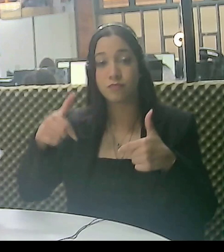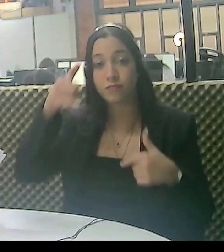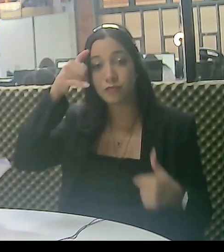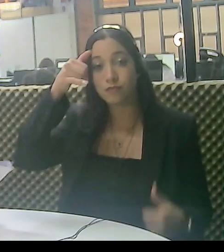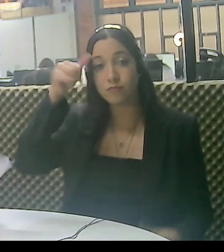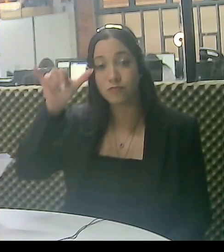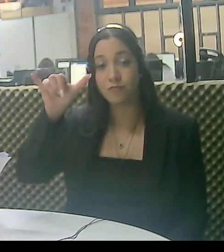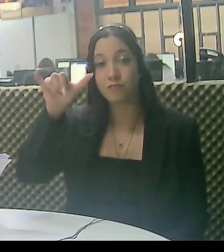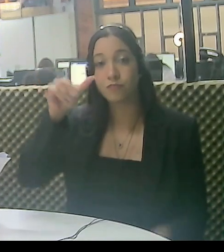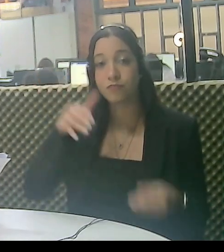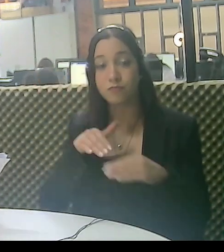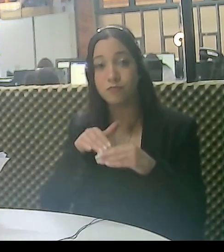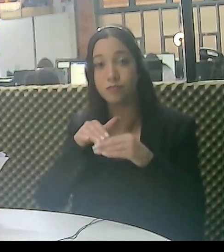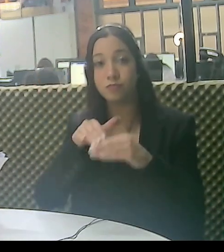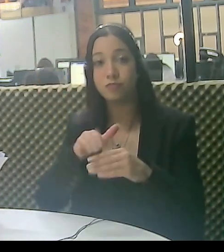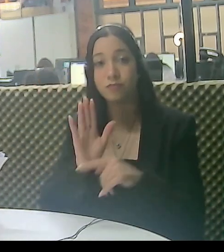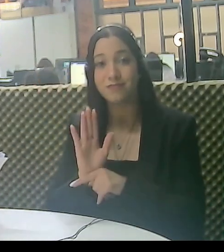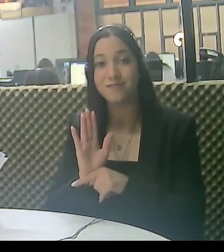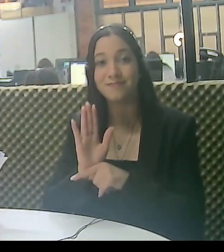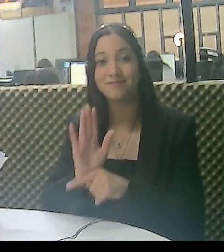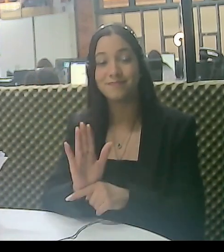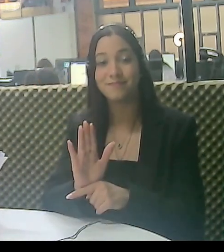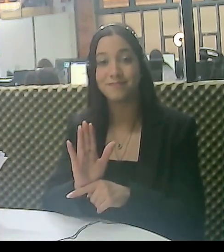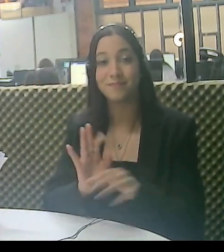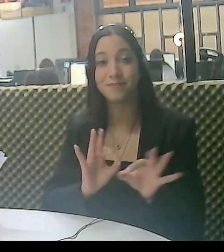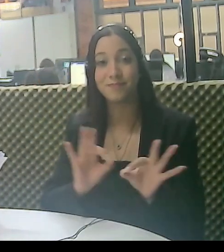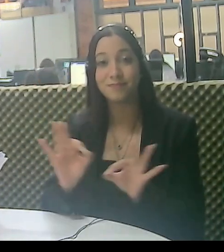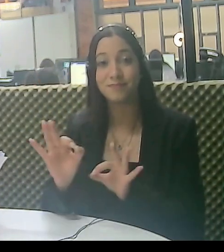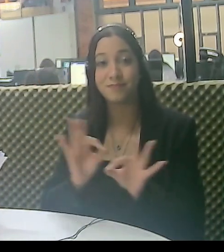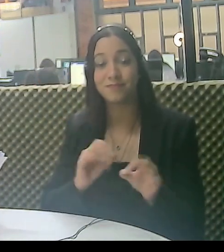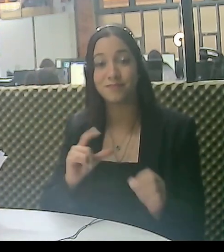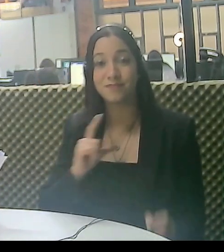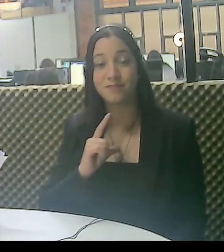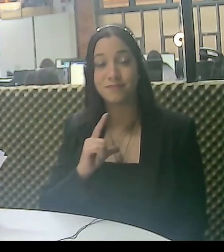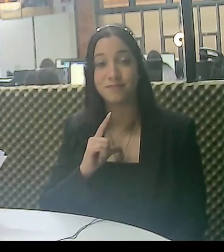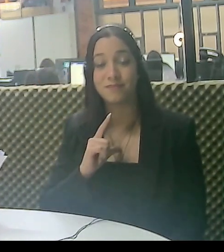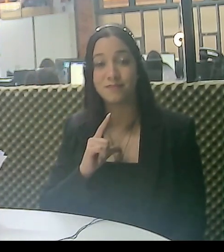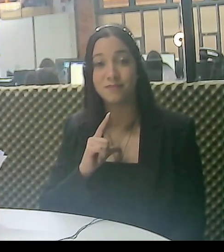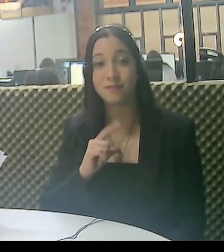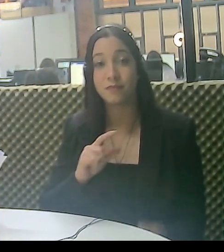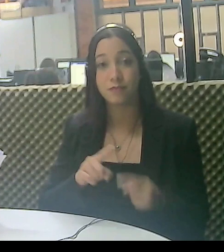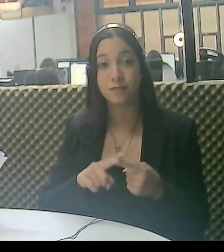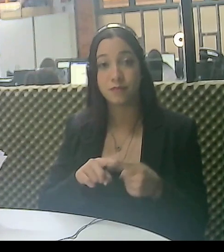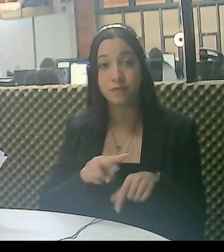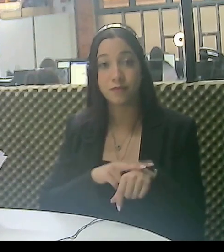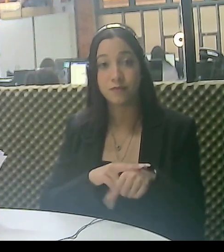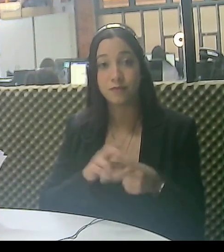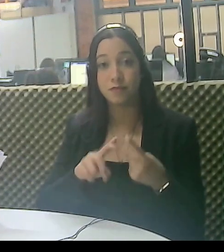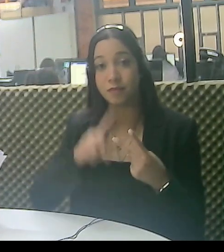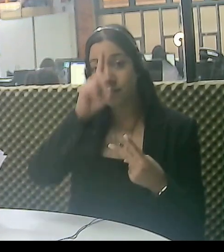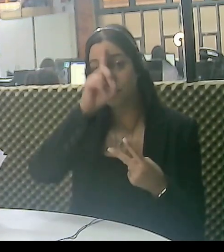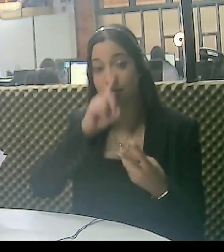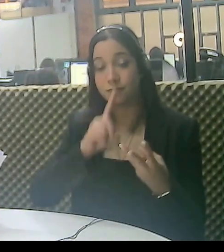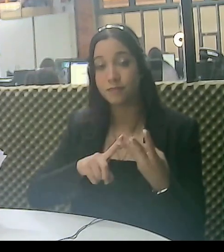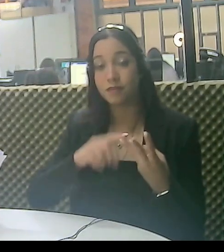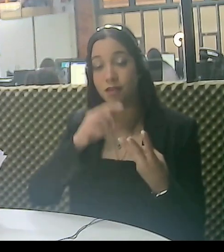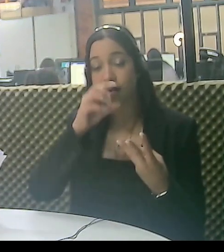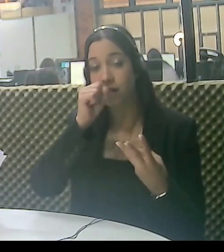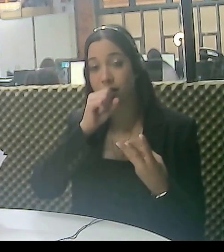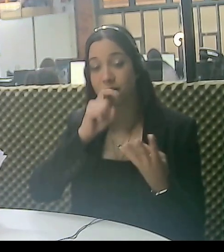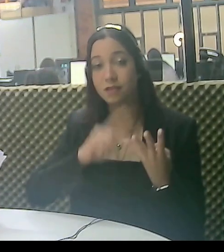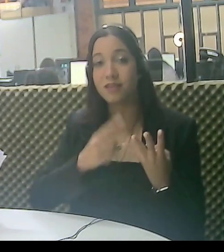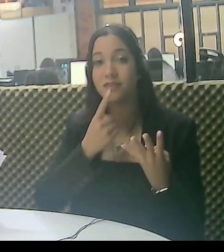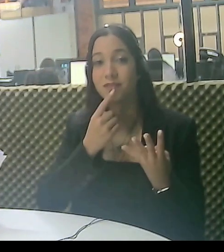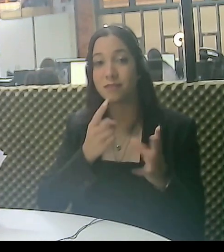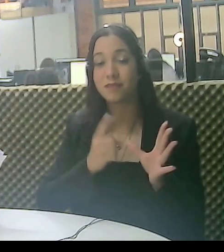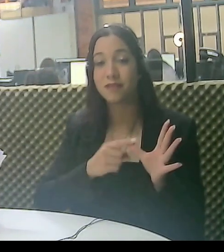prevenção, intervenção e assistência. O programa é composto pelas fases verde, amarela, laranja, vermelha